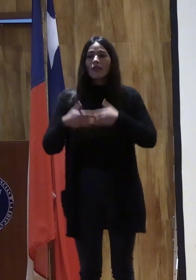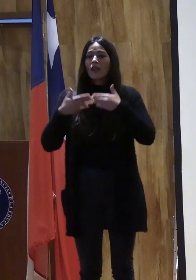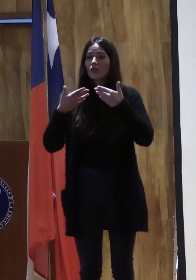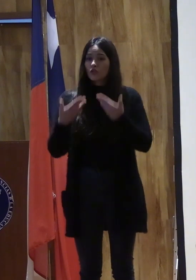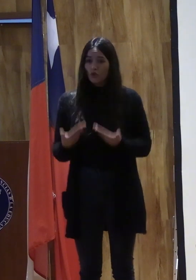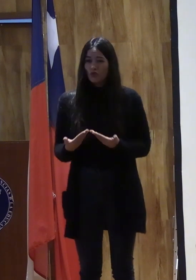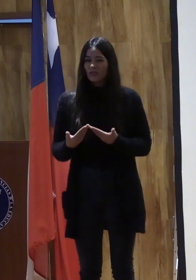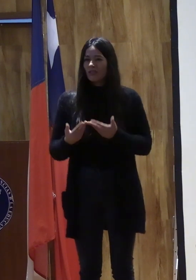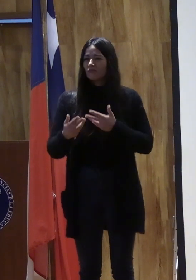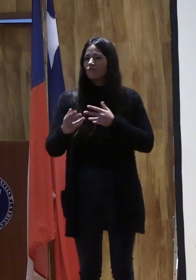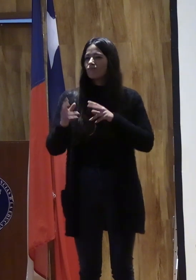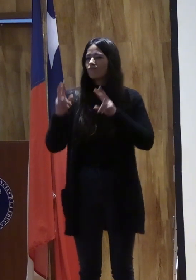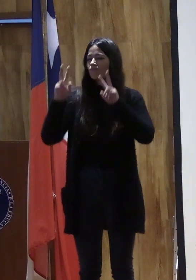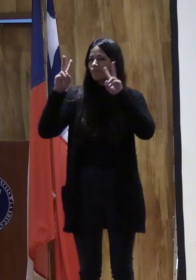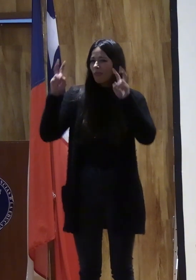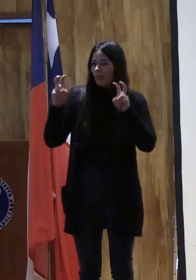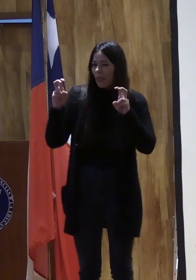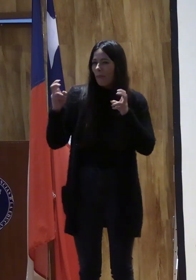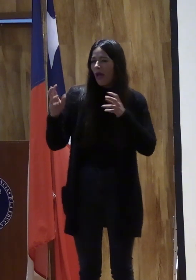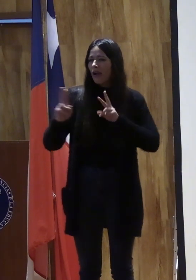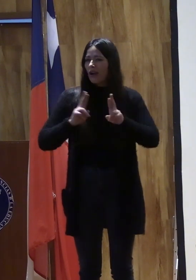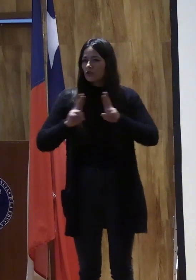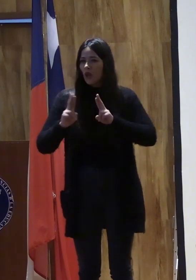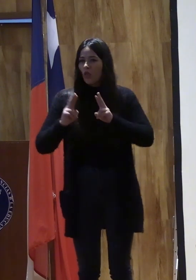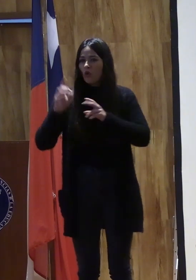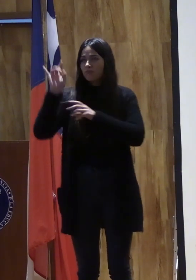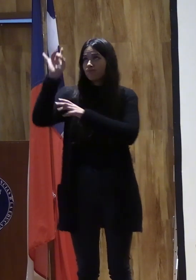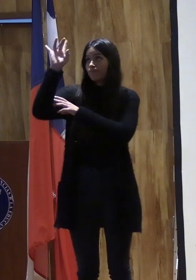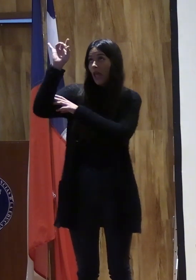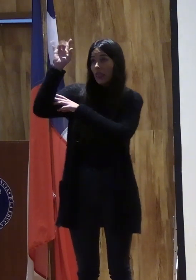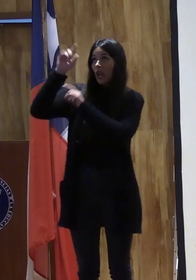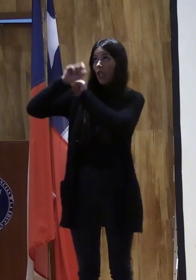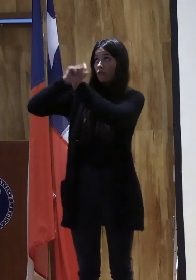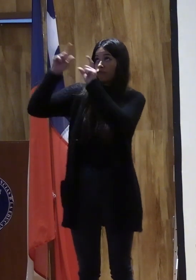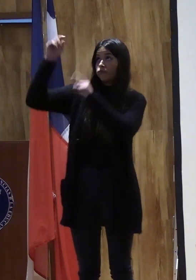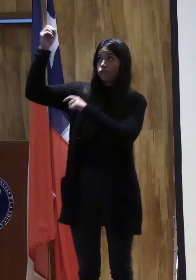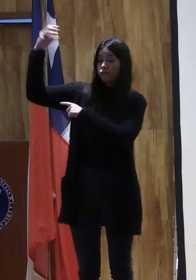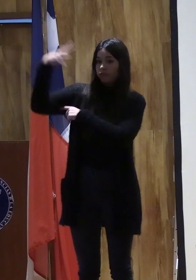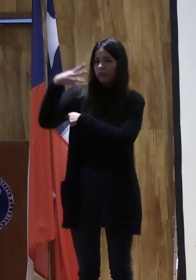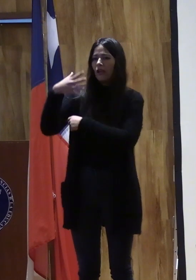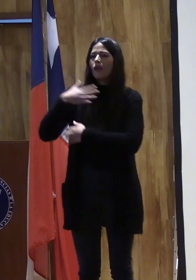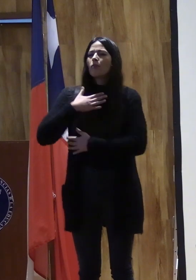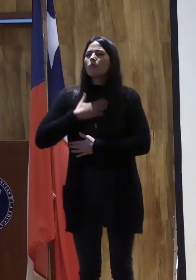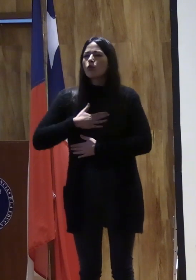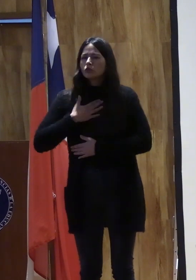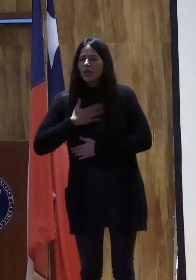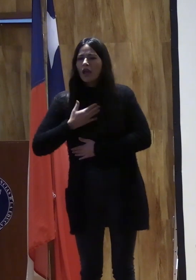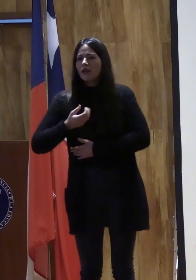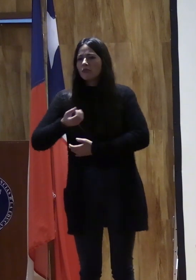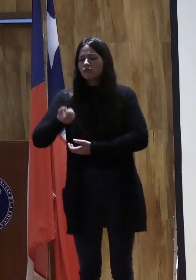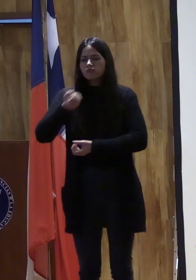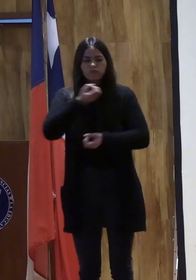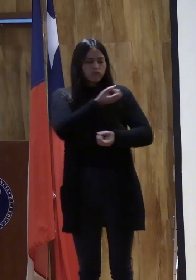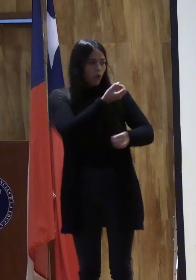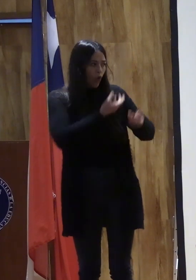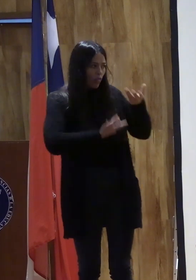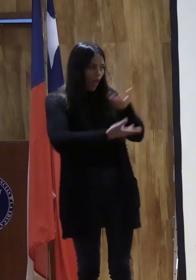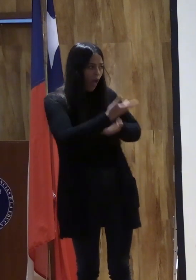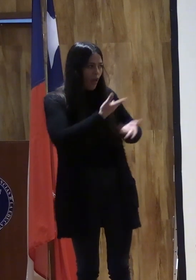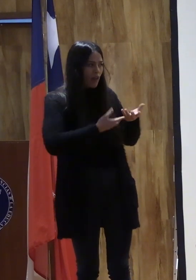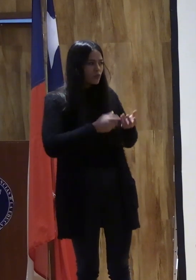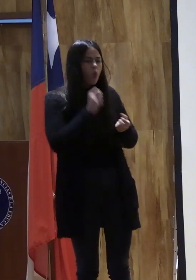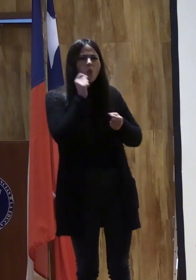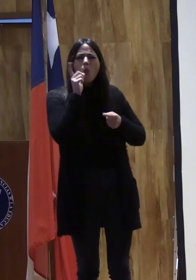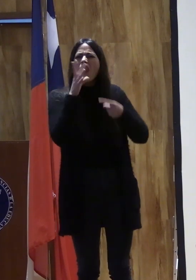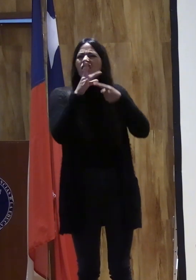justamente relacionado con la estrella, ¿no? Me gustaría que nos contaras qué